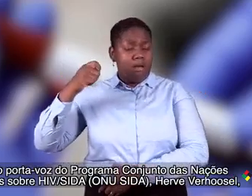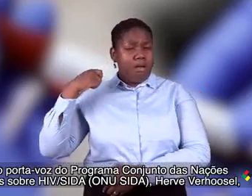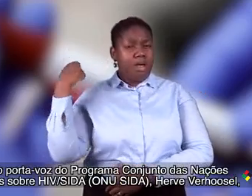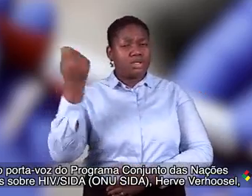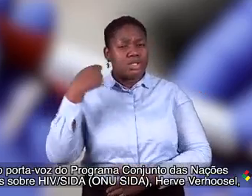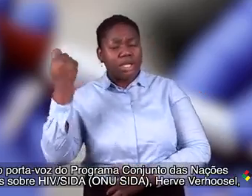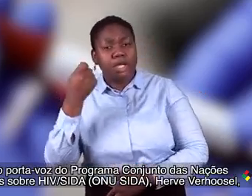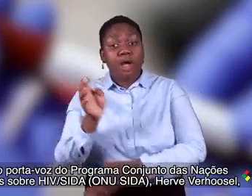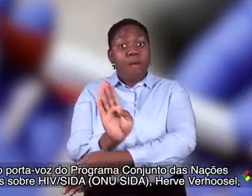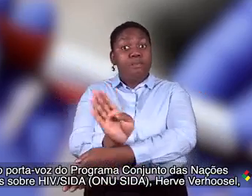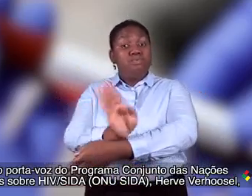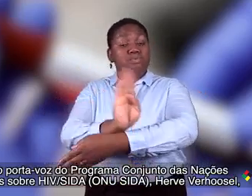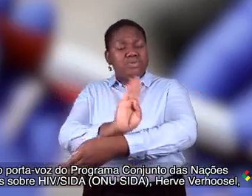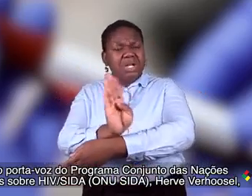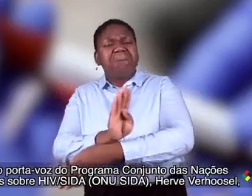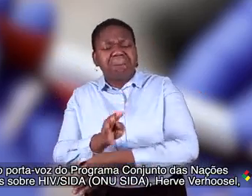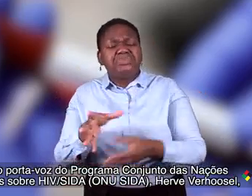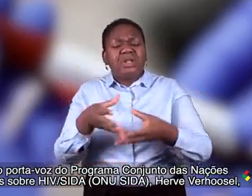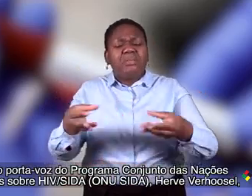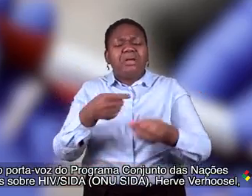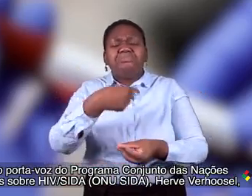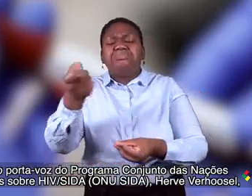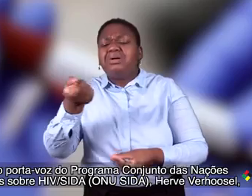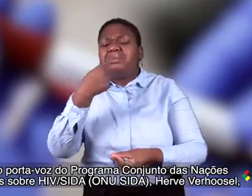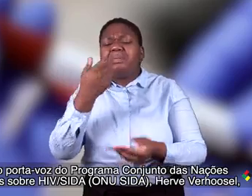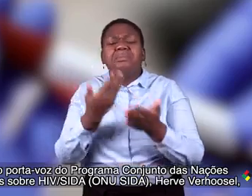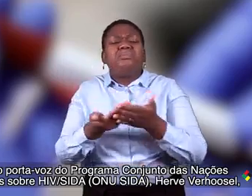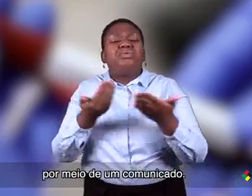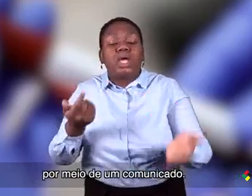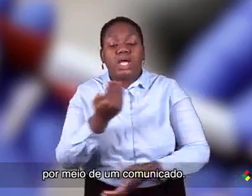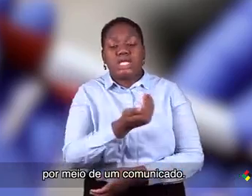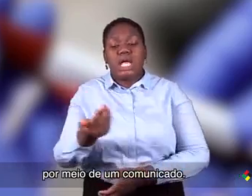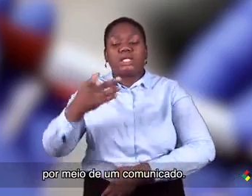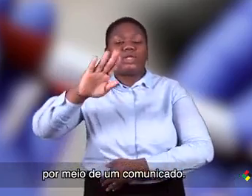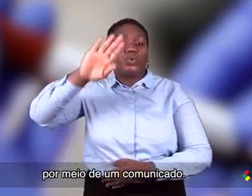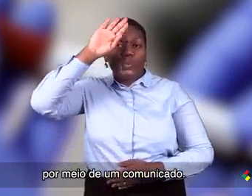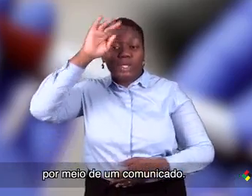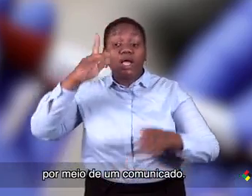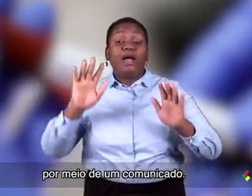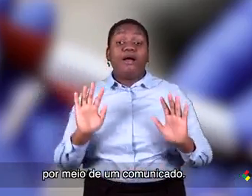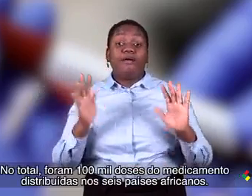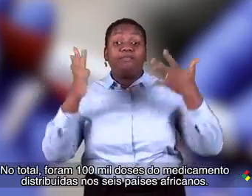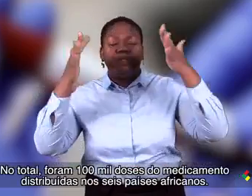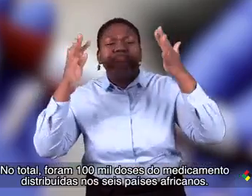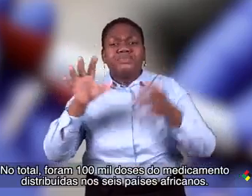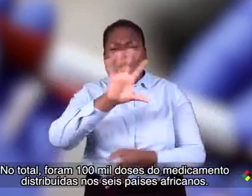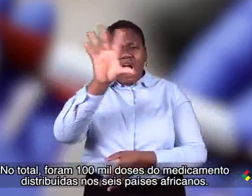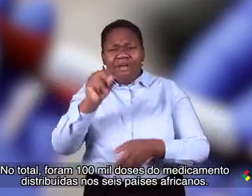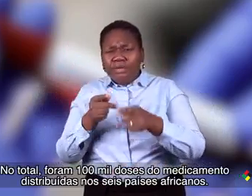sobre HIV-Sida, ONU-Sida, Hervé Roussouf, por meio de um comunicado. No total, foram 100